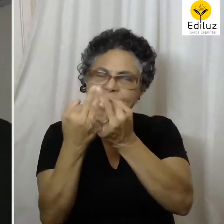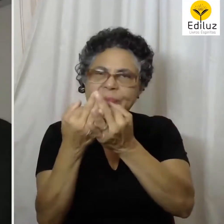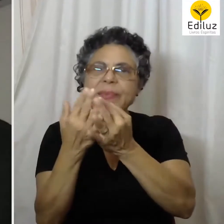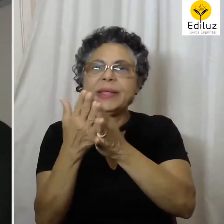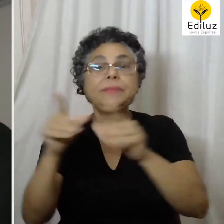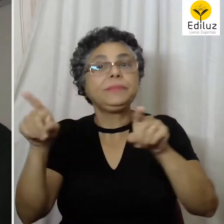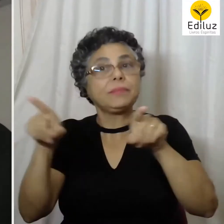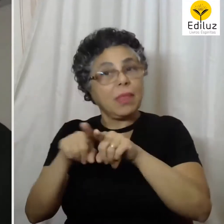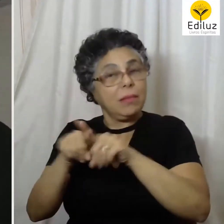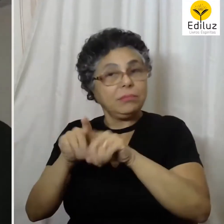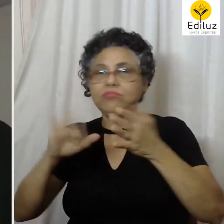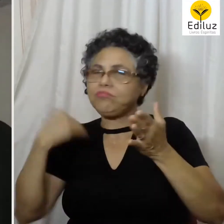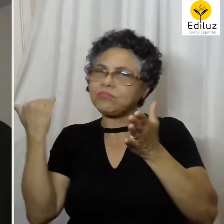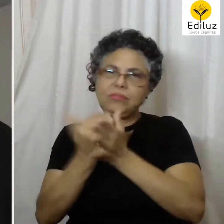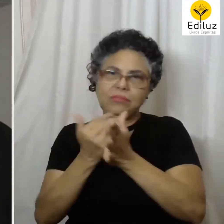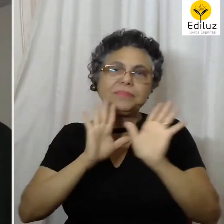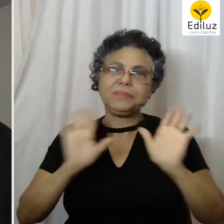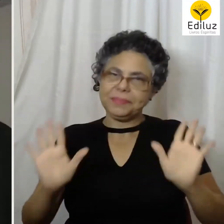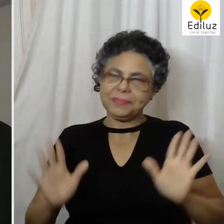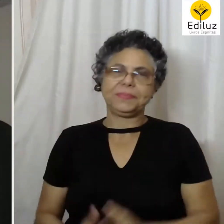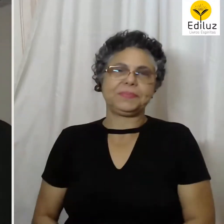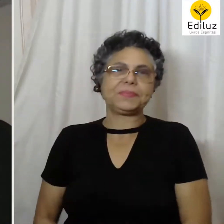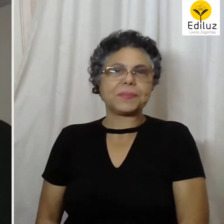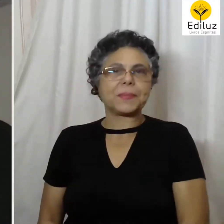até mesmo de todos, né?